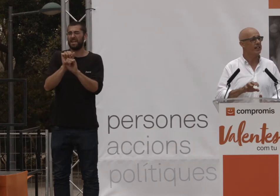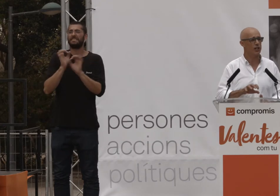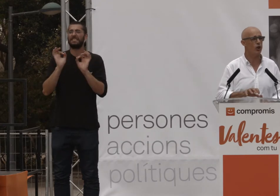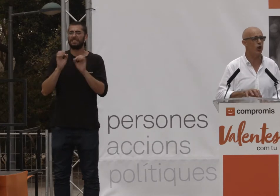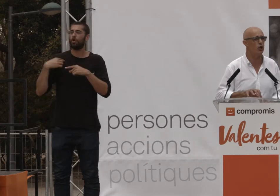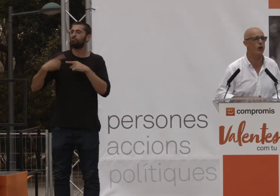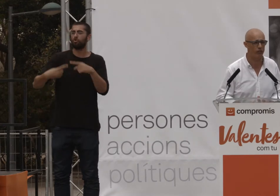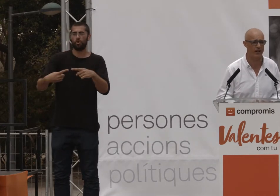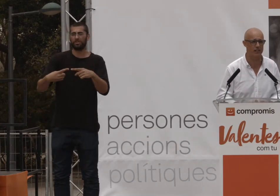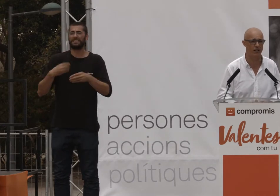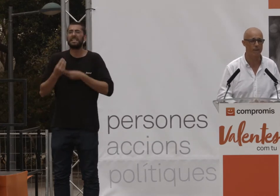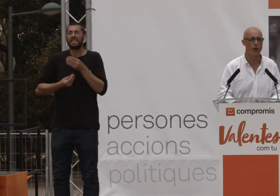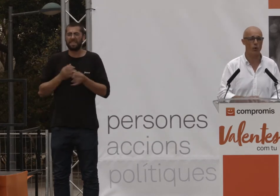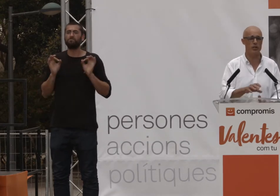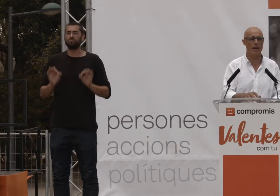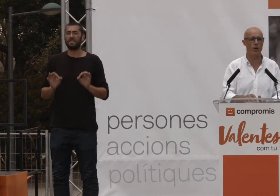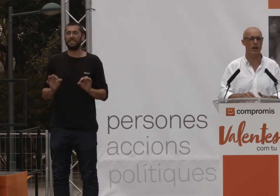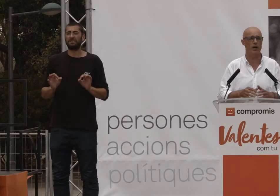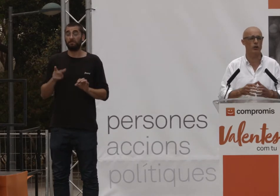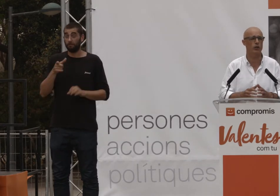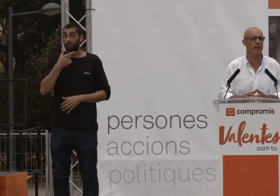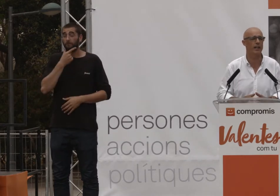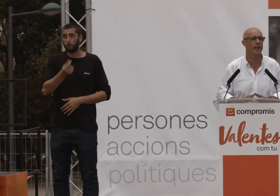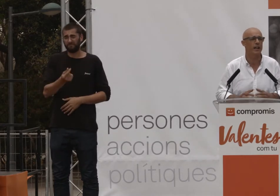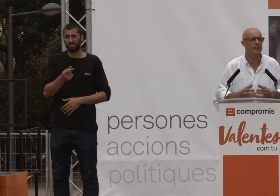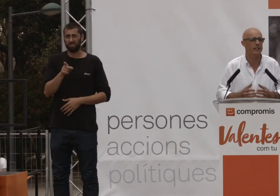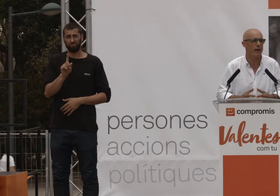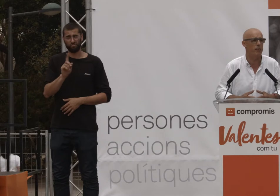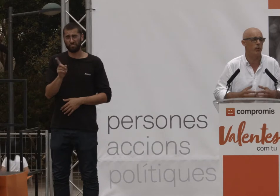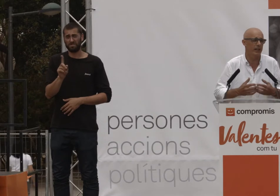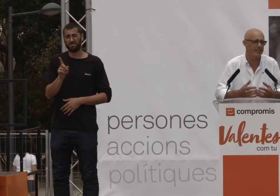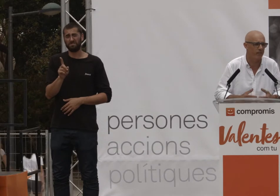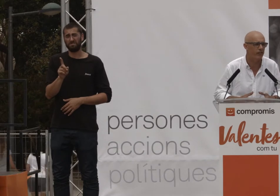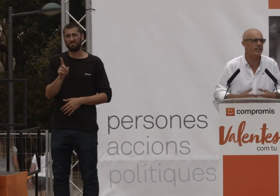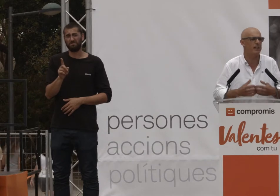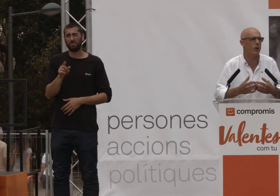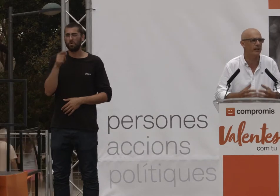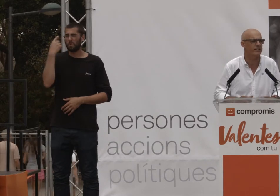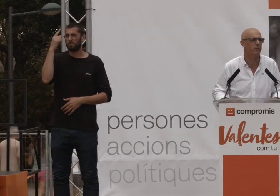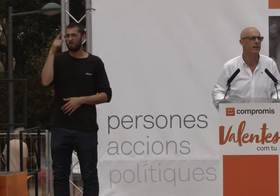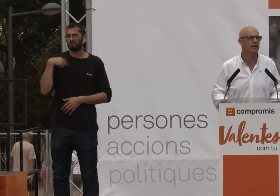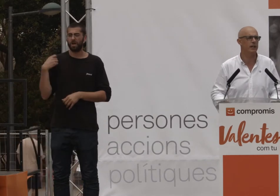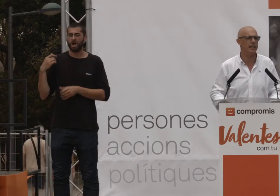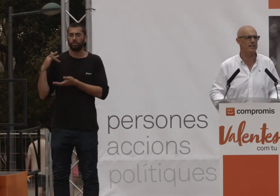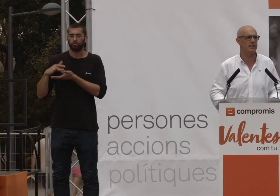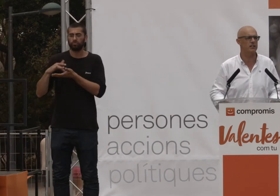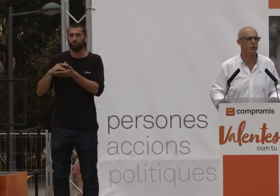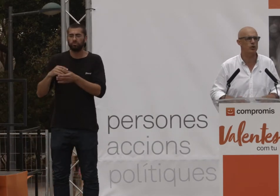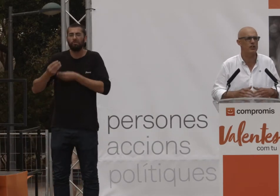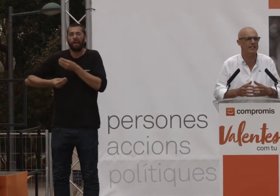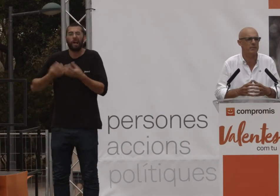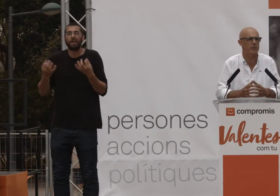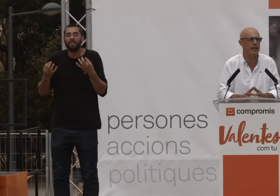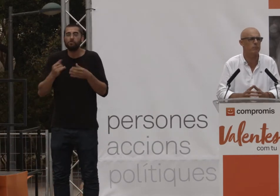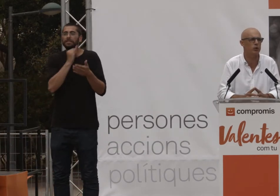fent. I això no és fàcil. Ho sabeu, tot el que sabem, el que estem fent, sabeu el que estem treballant des de les